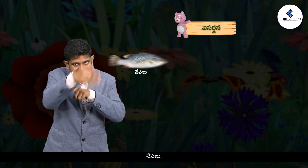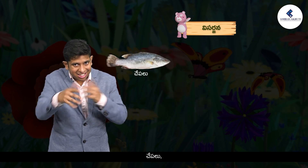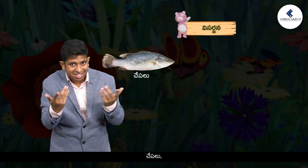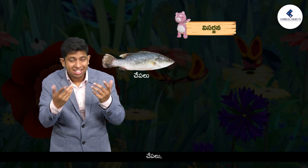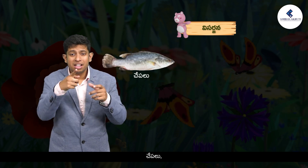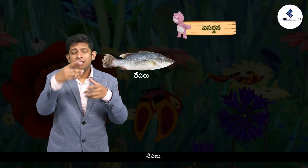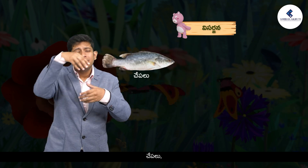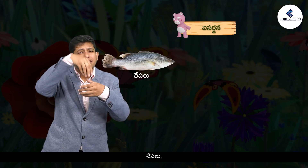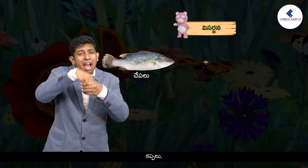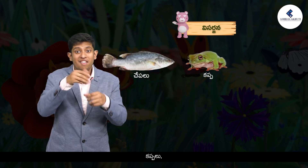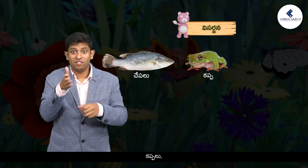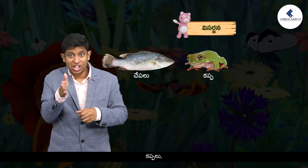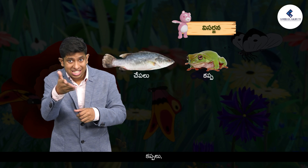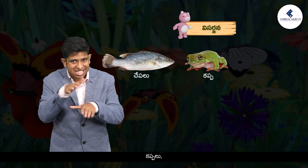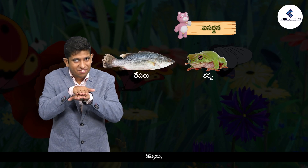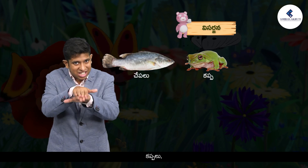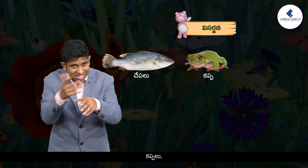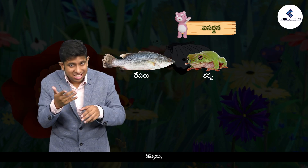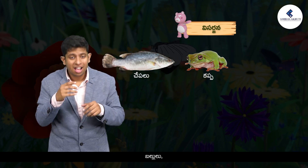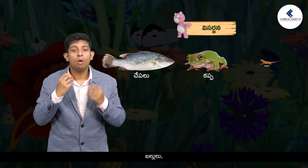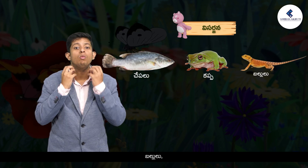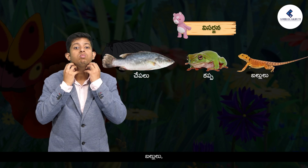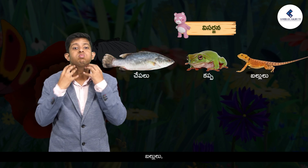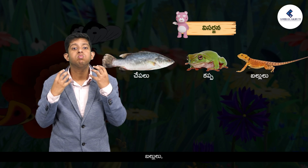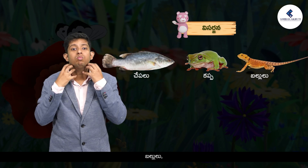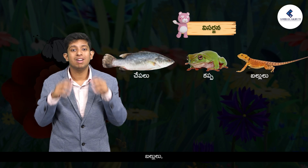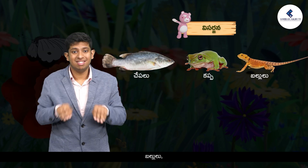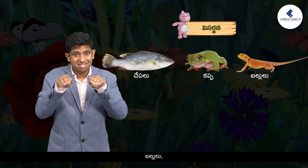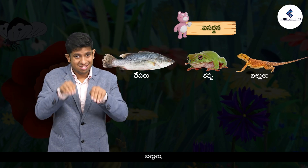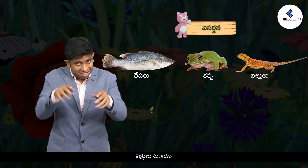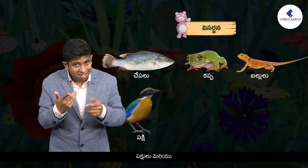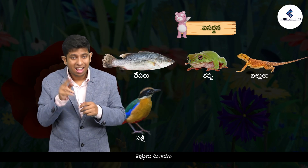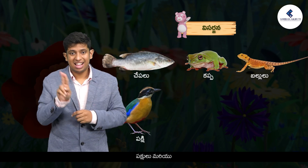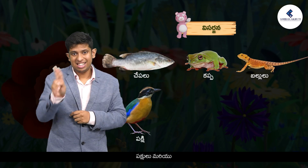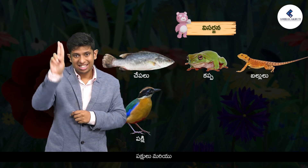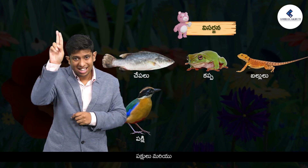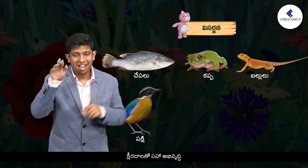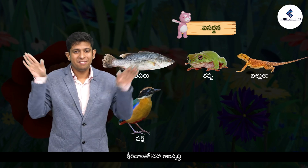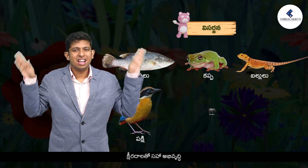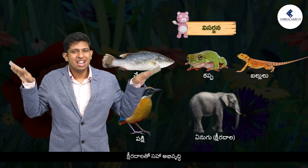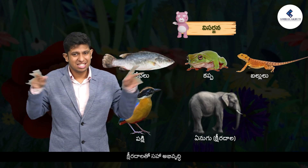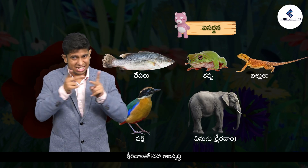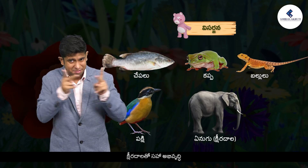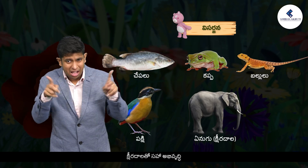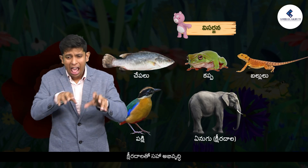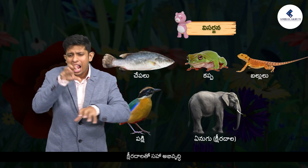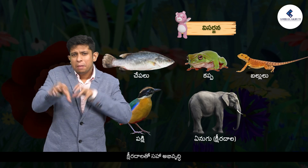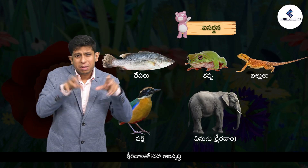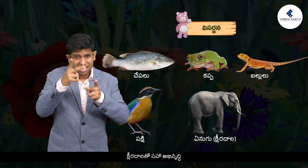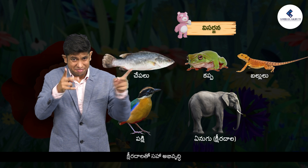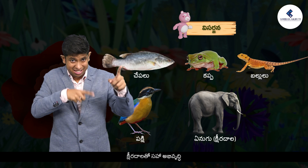చేపలు, కప్పలు, బల్లులు, పక్షులు మరియు క్షీరదాలతో